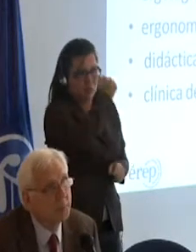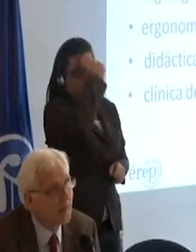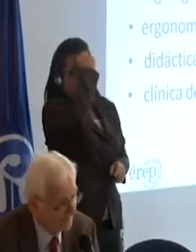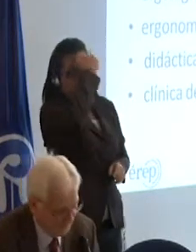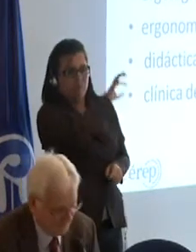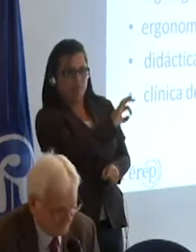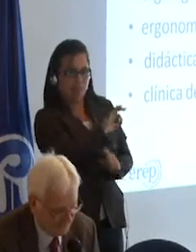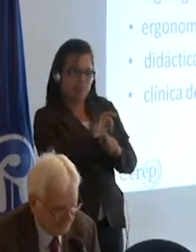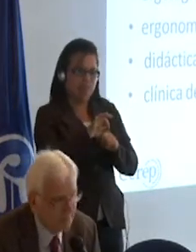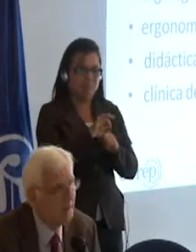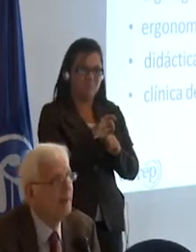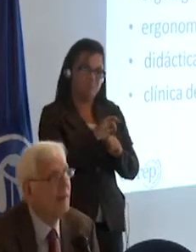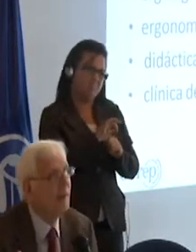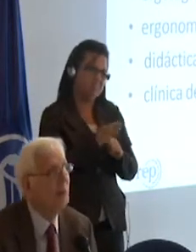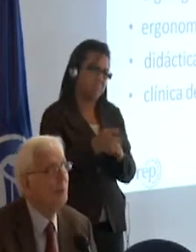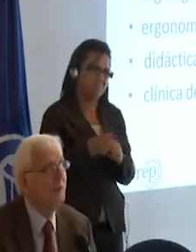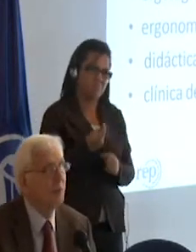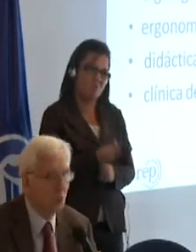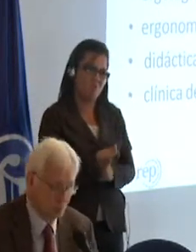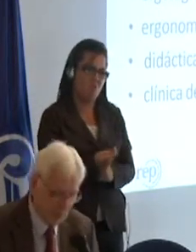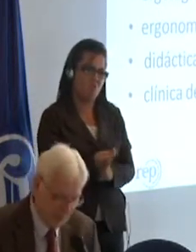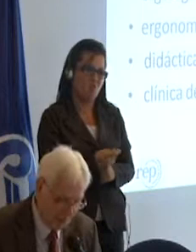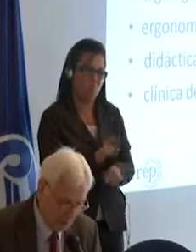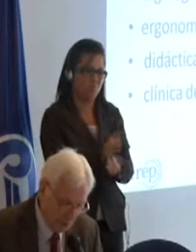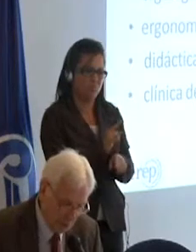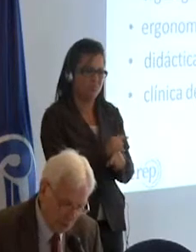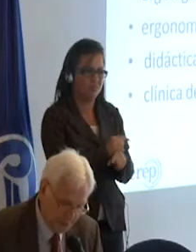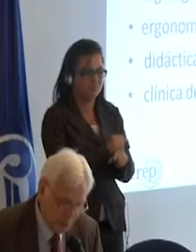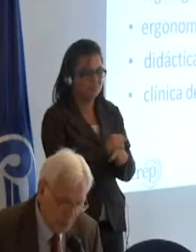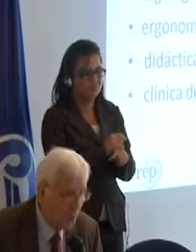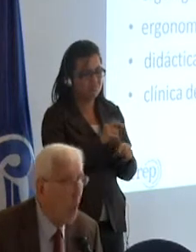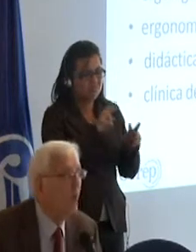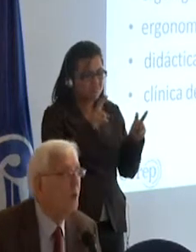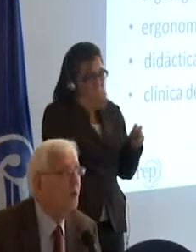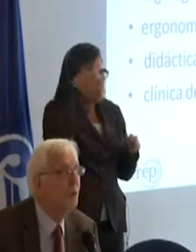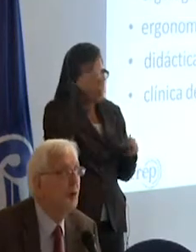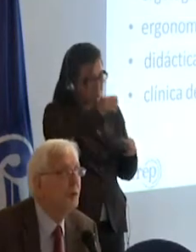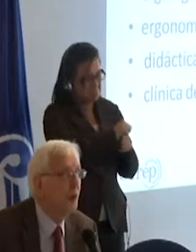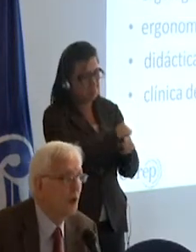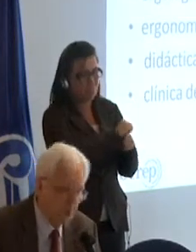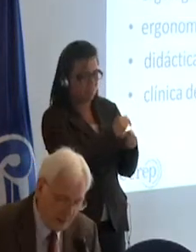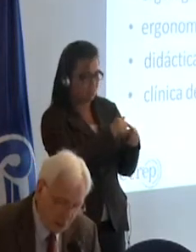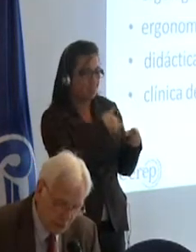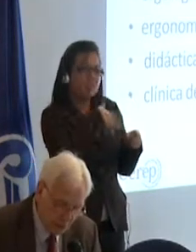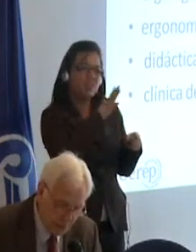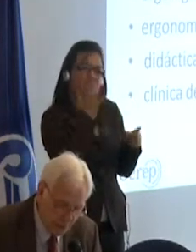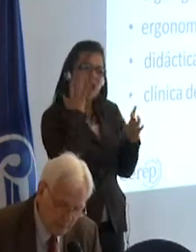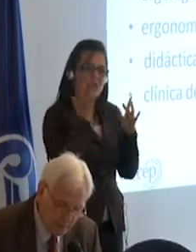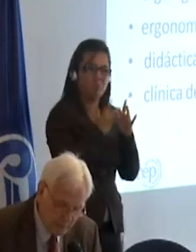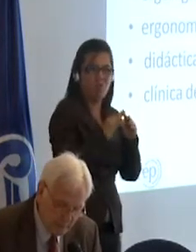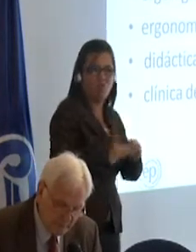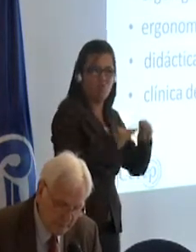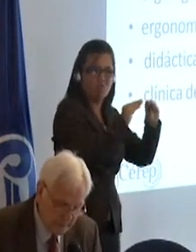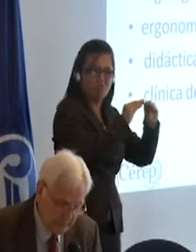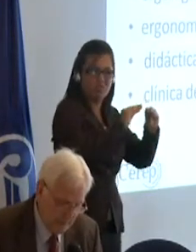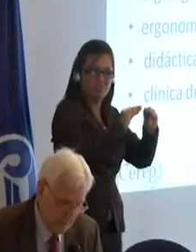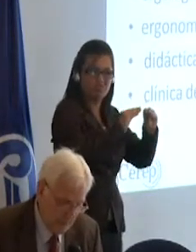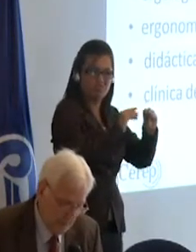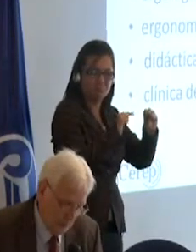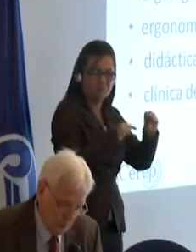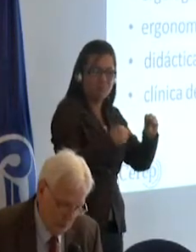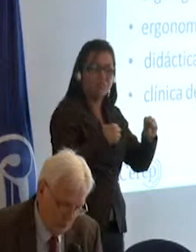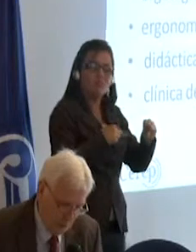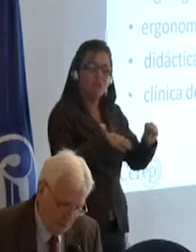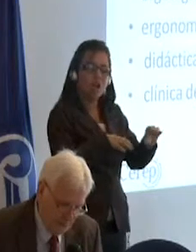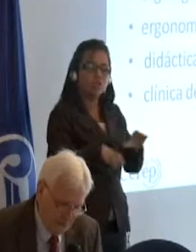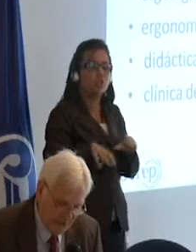como se hace en la formación. El término de prácticas se utiliza sobre todo en la formación, hace referencia a la acción